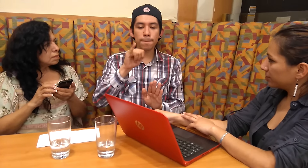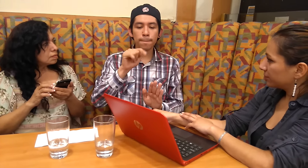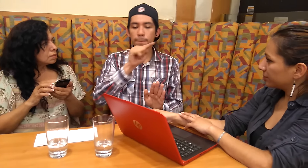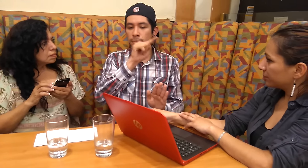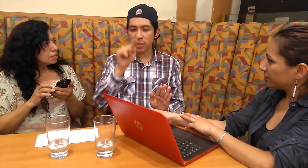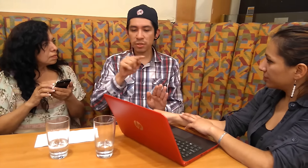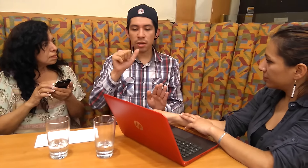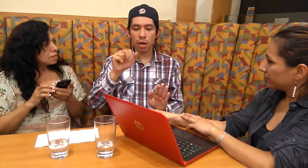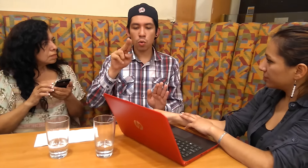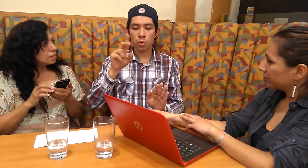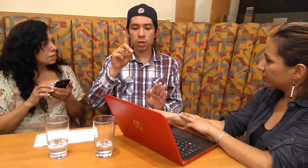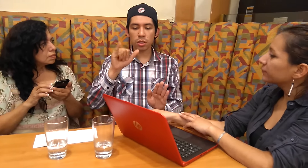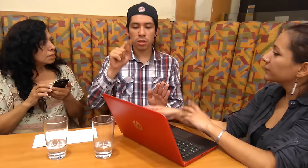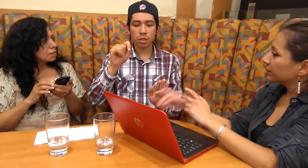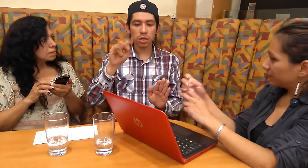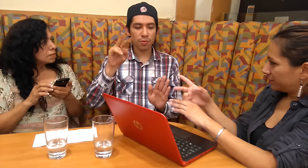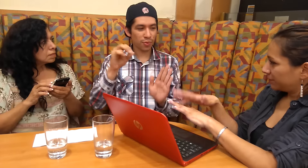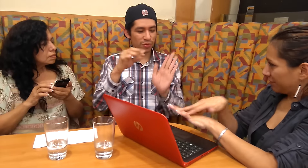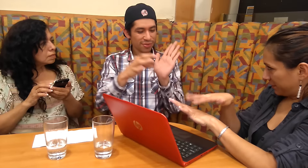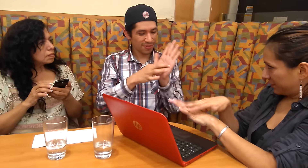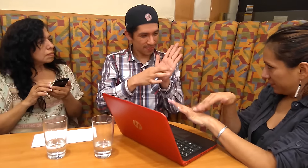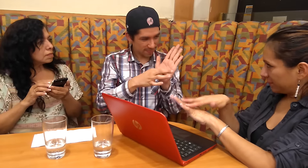sabes que lo podemos hacer por medio de del tamiz auditivo.